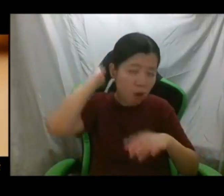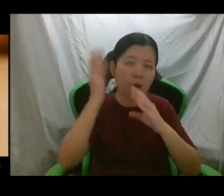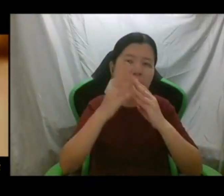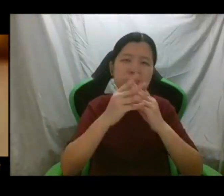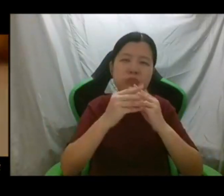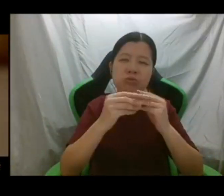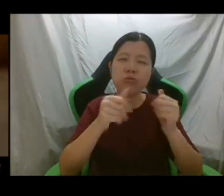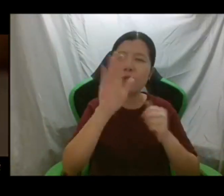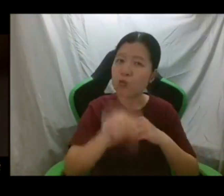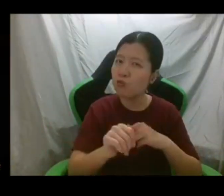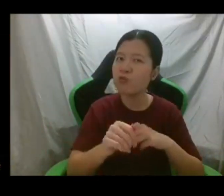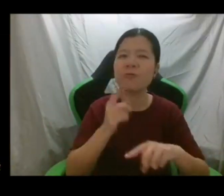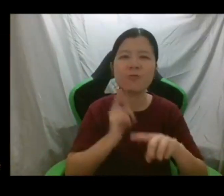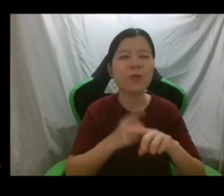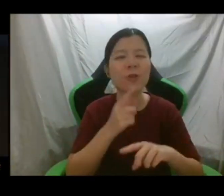呀！